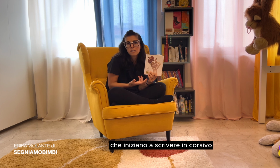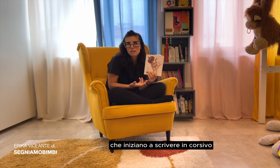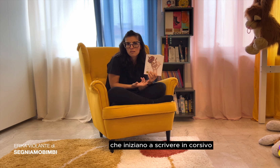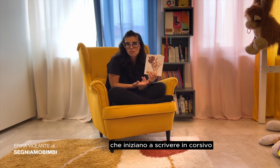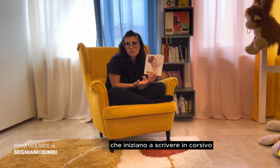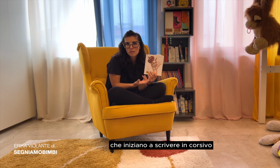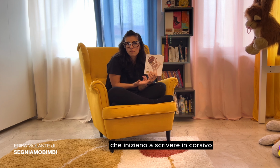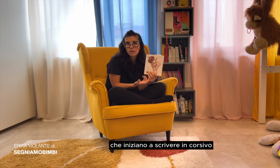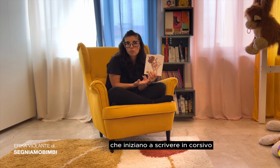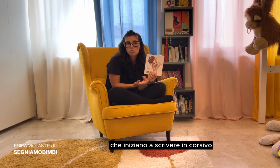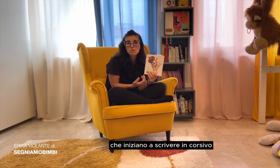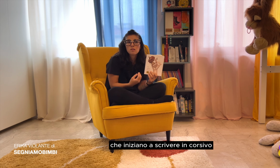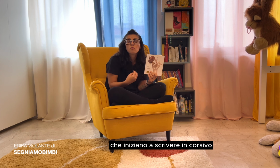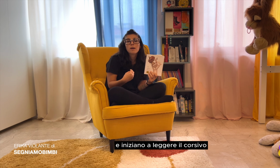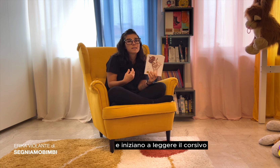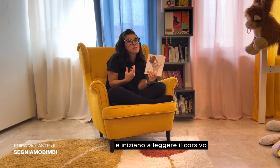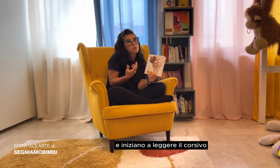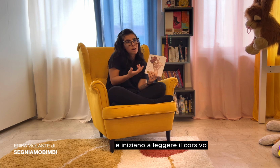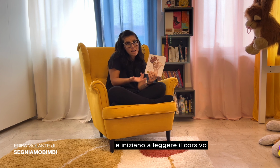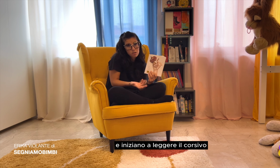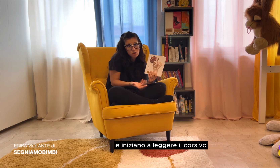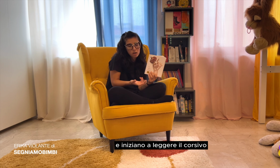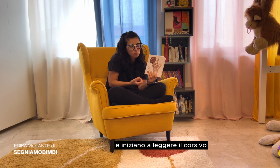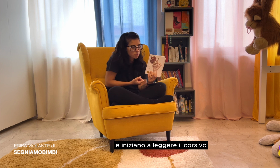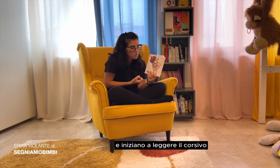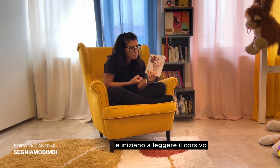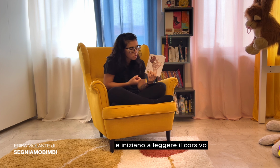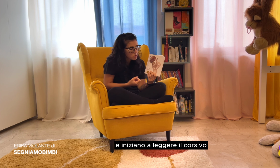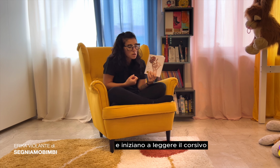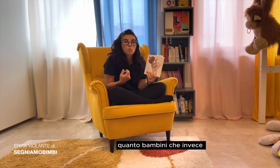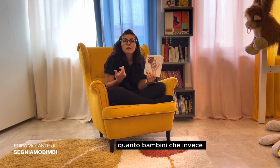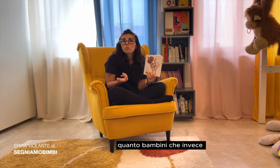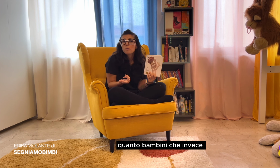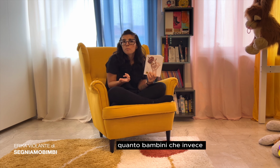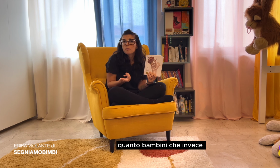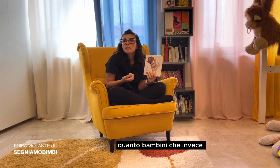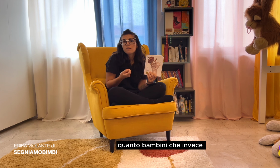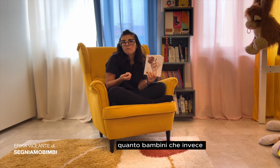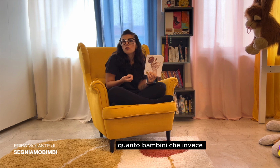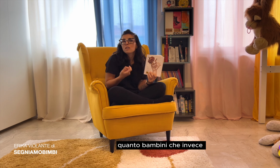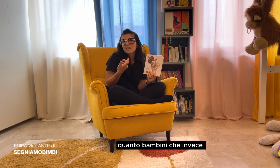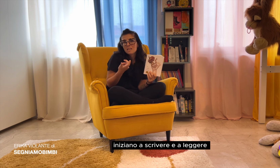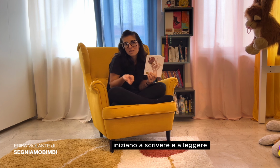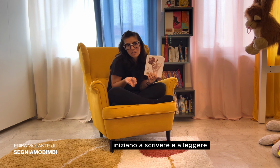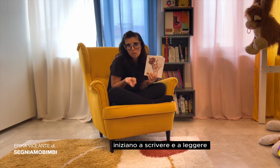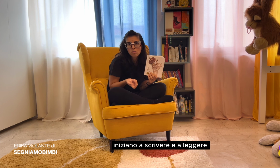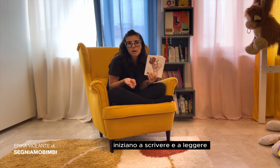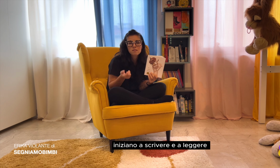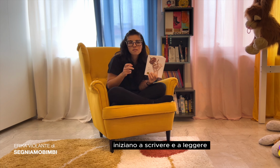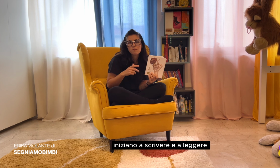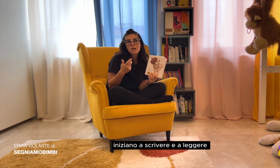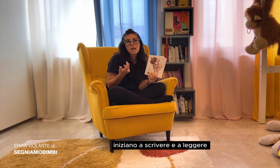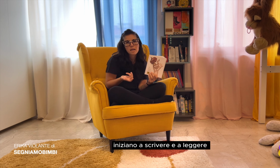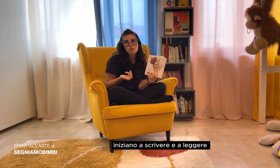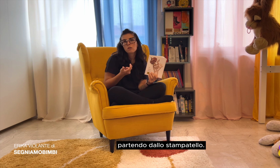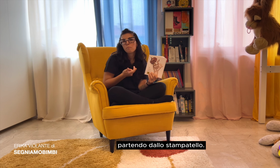iniziano a scrivere in corsivo e iniziano a leggere il corsivo, quanto bambini che invece iniziano a scrivere e a leggere